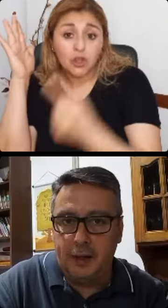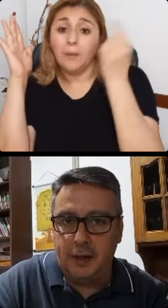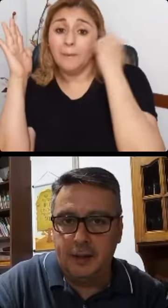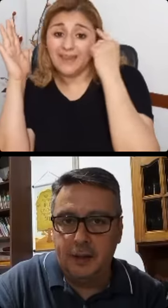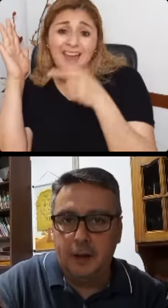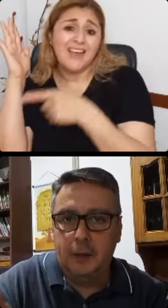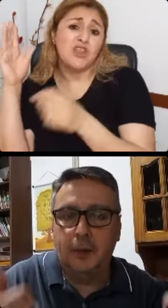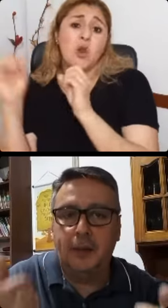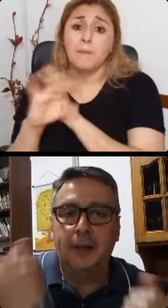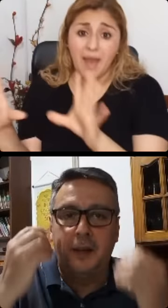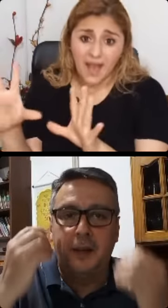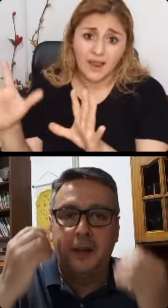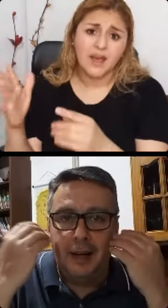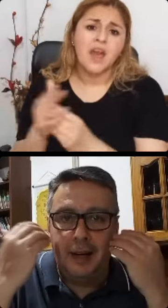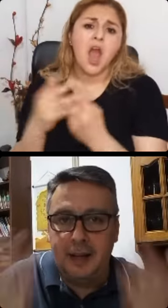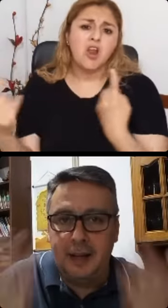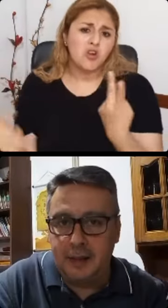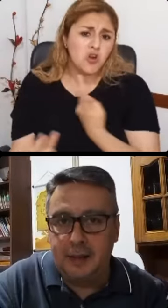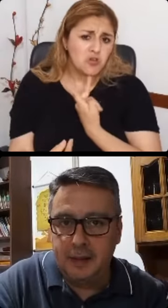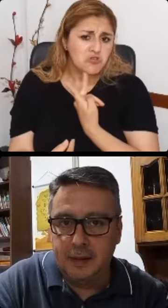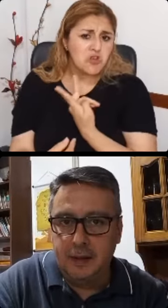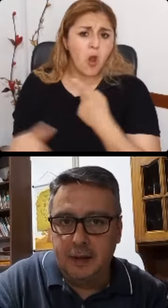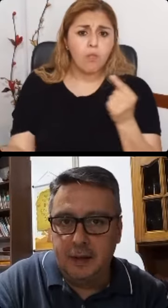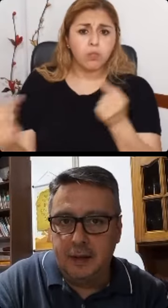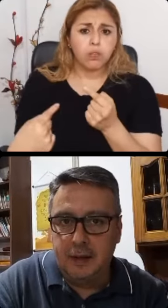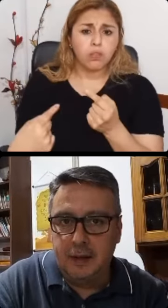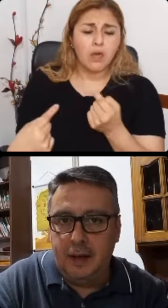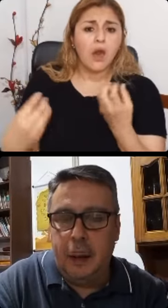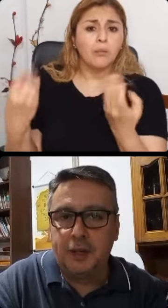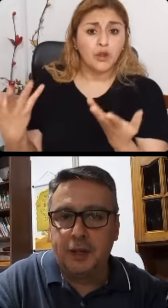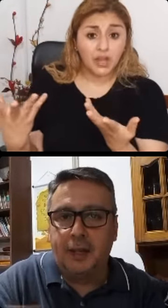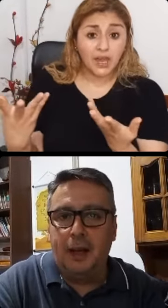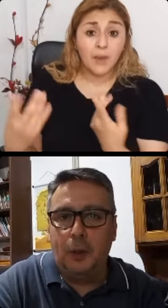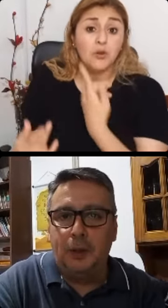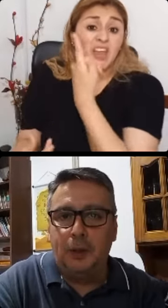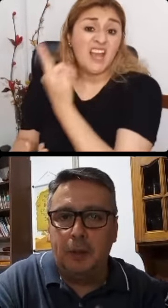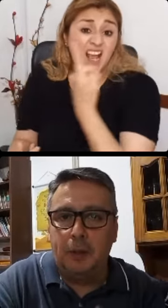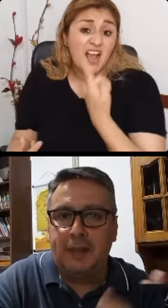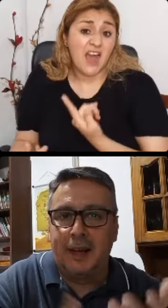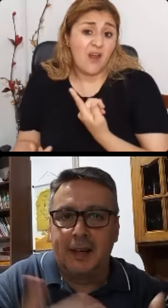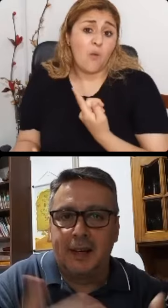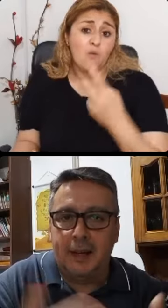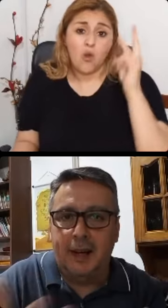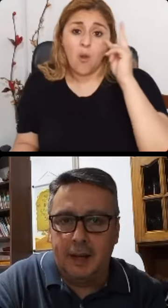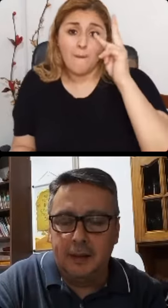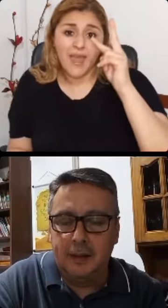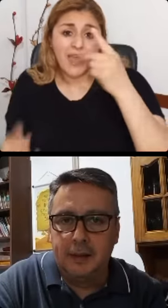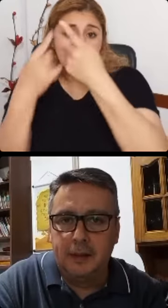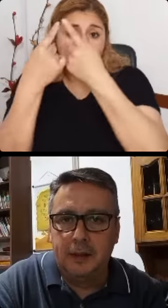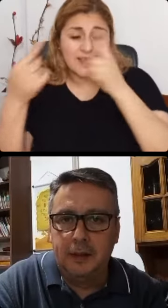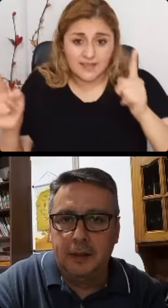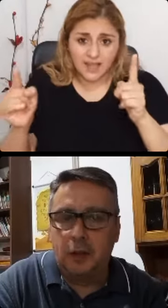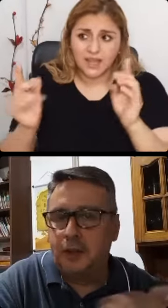visiones porque hay diferentes lentes entonces cada uno interpreta la realidad